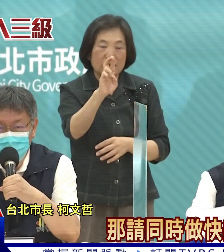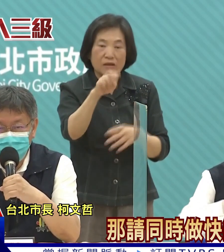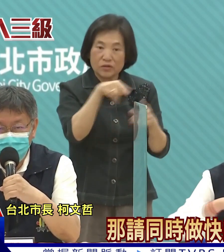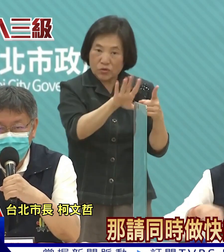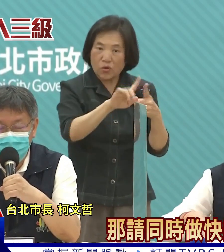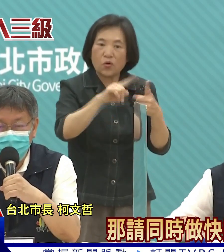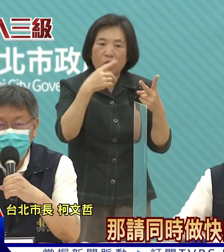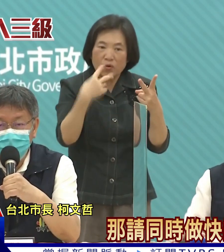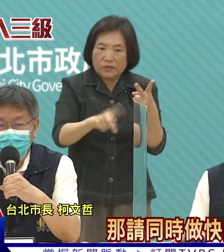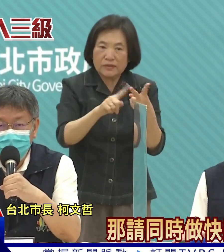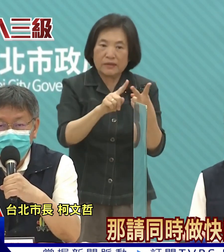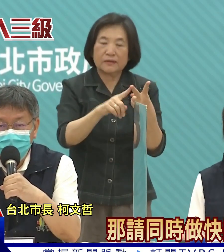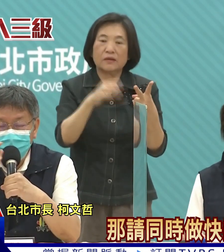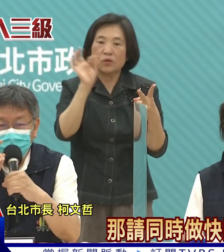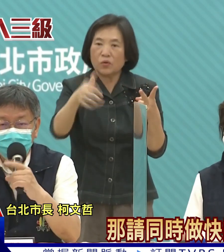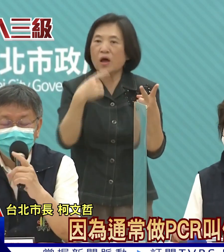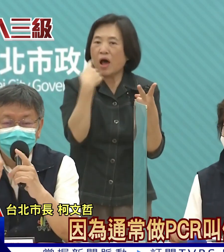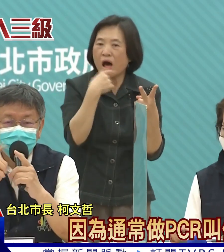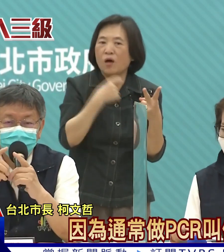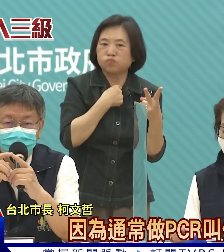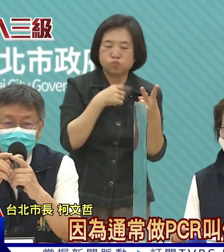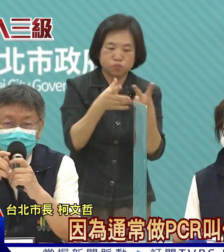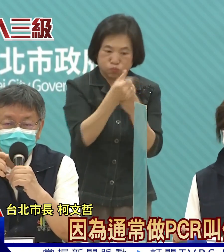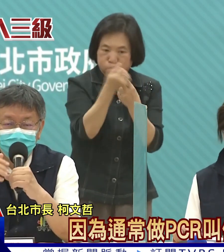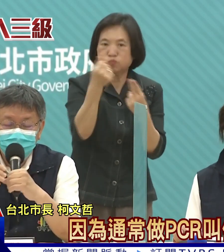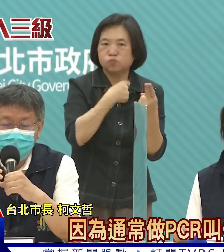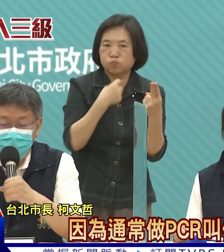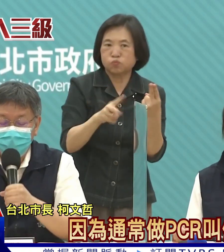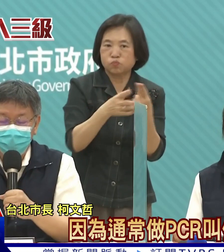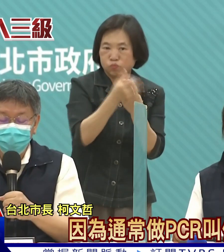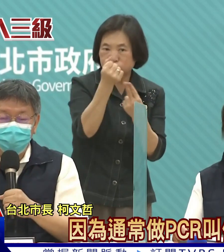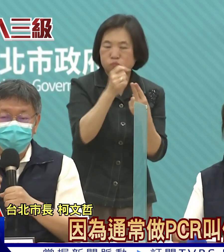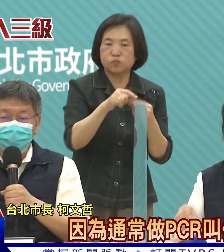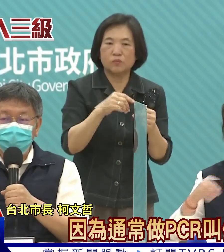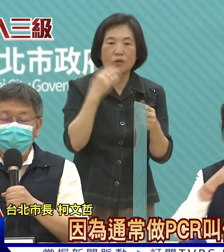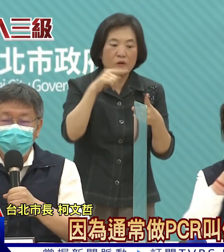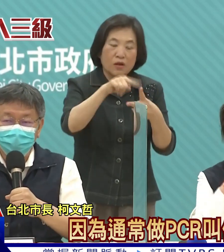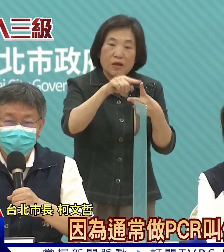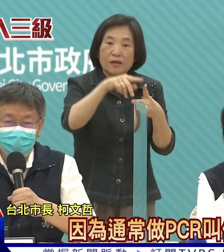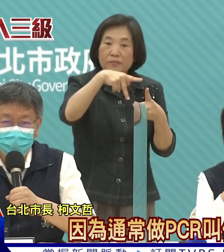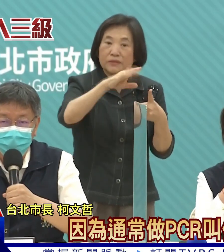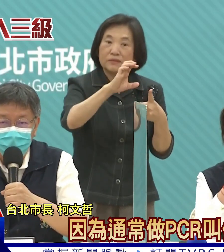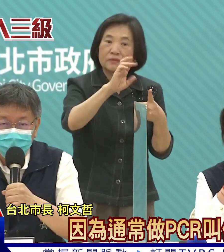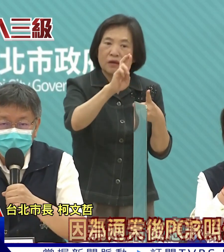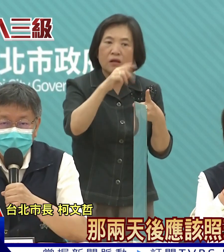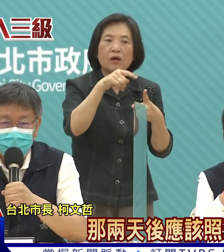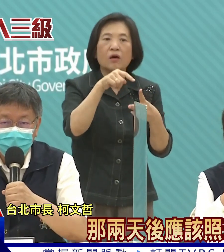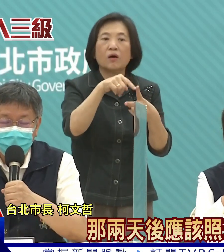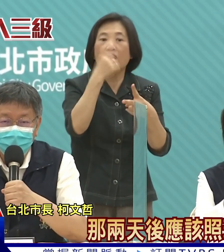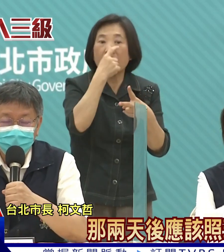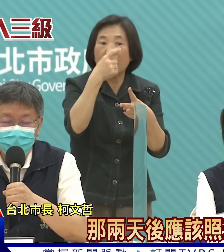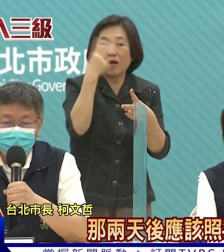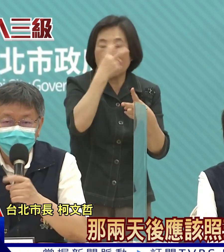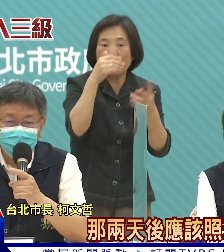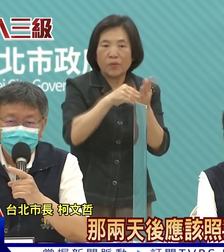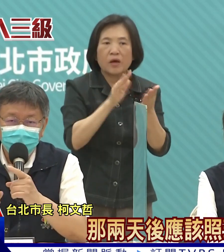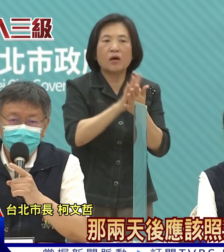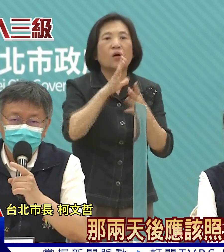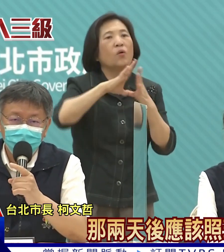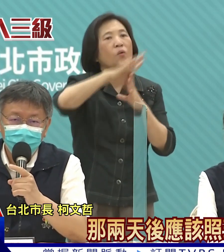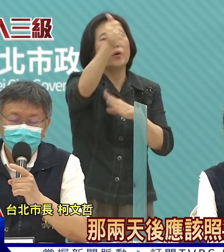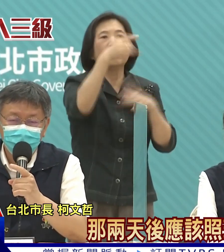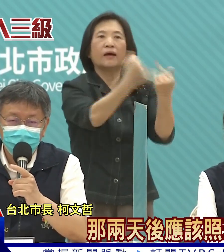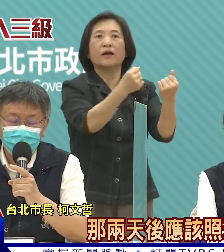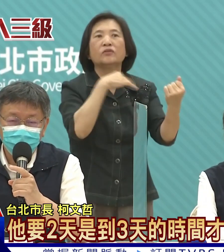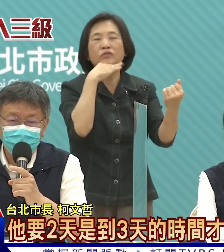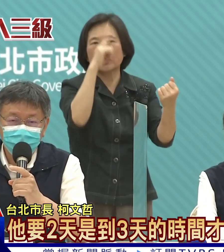同时做快筛，因为通常做 PCR 我们常常做完 PCR 叫他回家，那2天后，因为